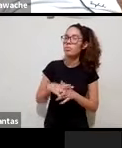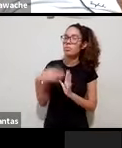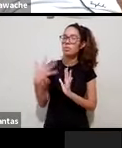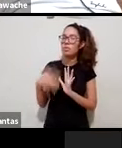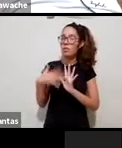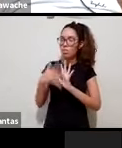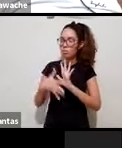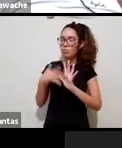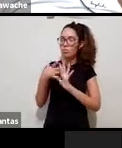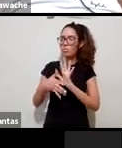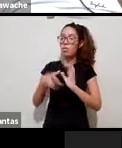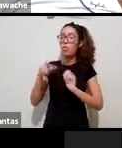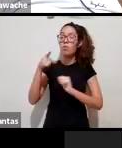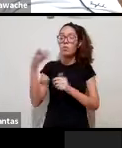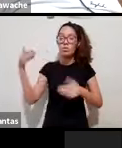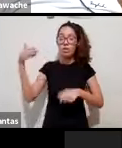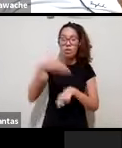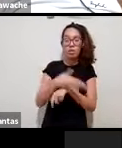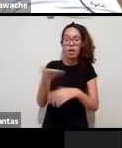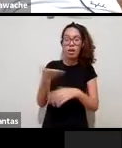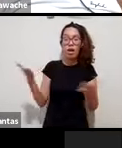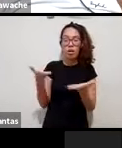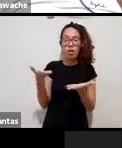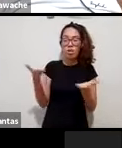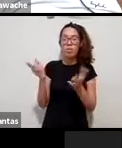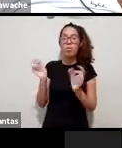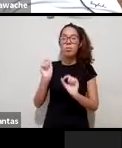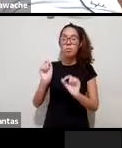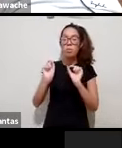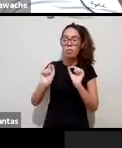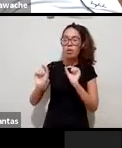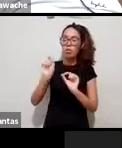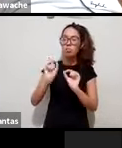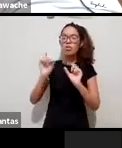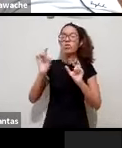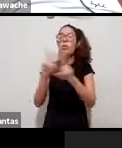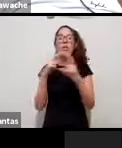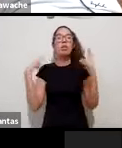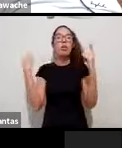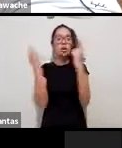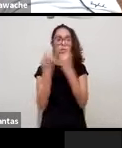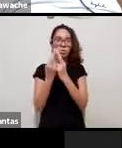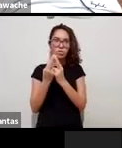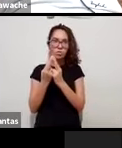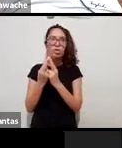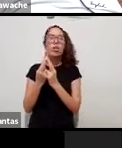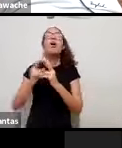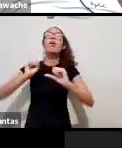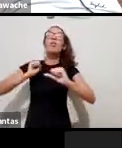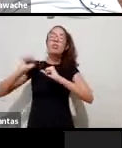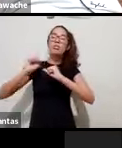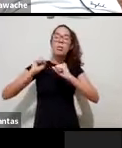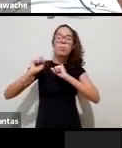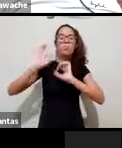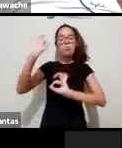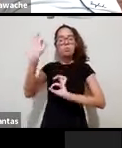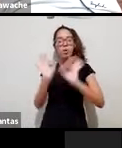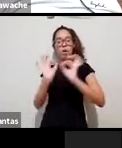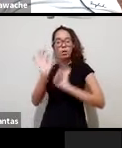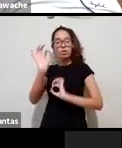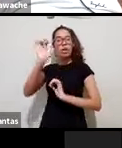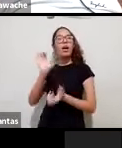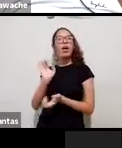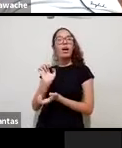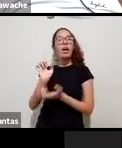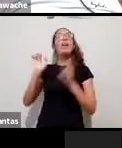entrando agora, isso aqui é mais uma reunião do nosso ciclo de debates, Organizando a Esperança, e hoje a gente está debatendo